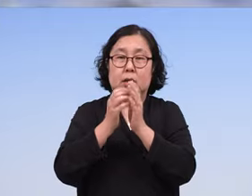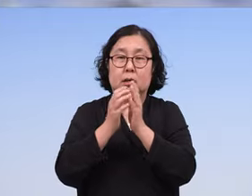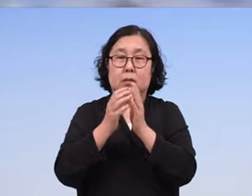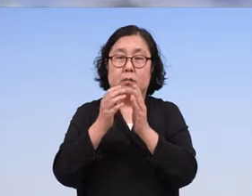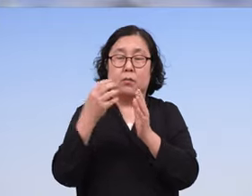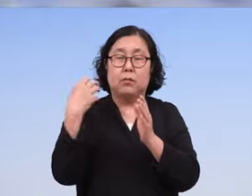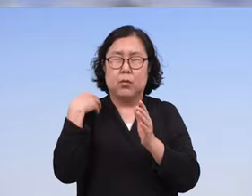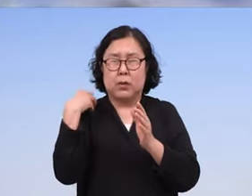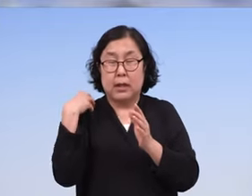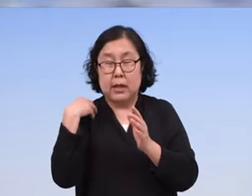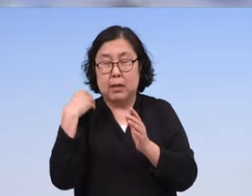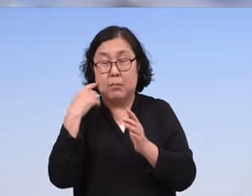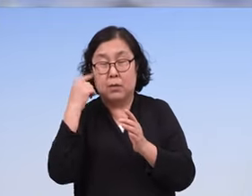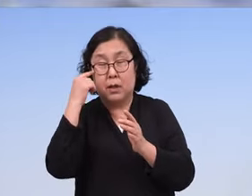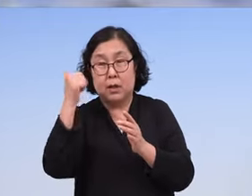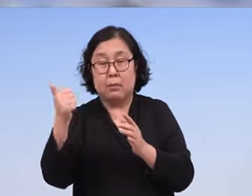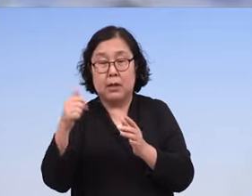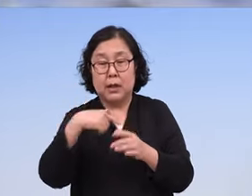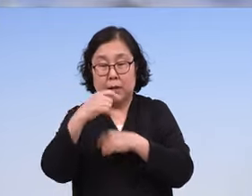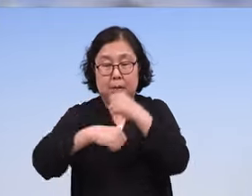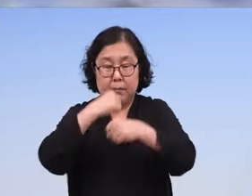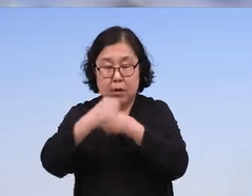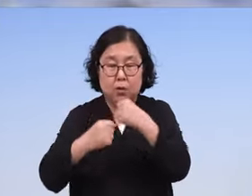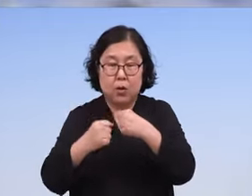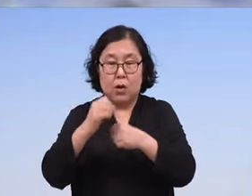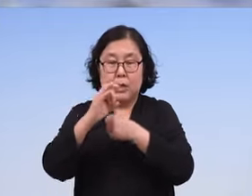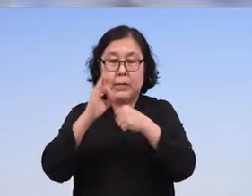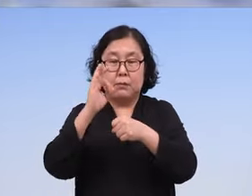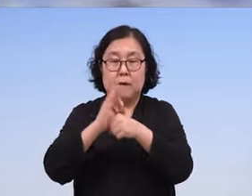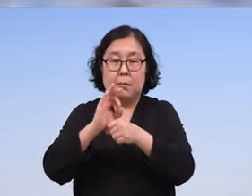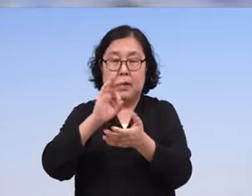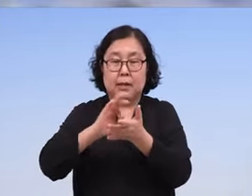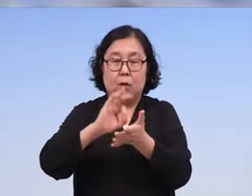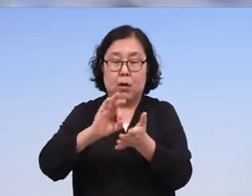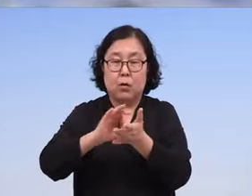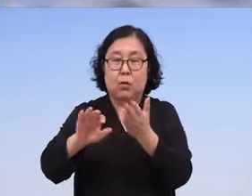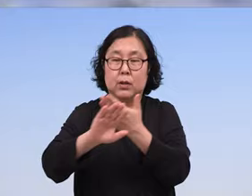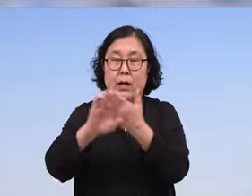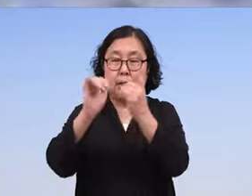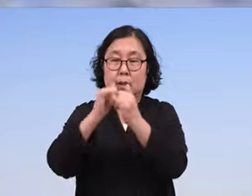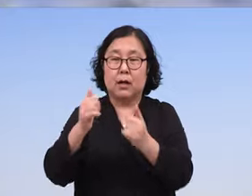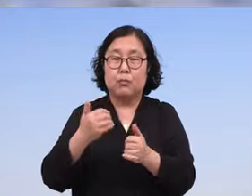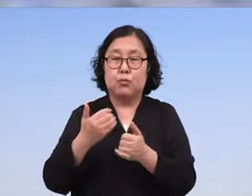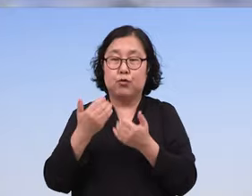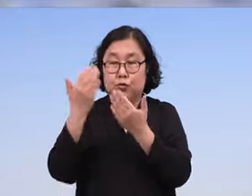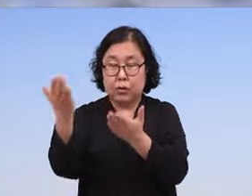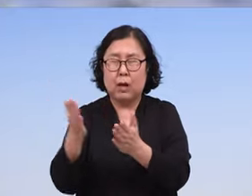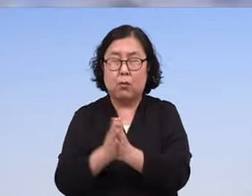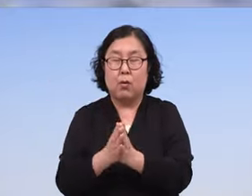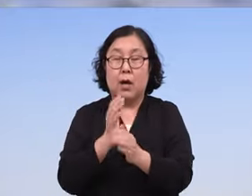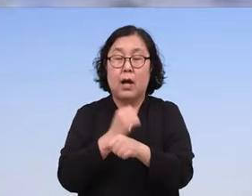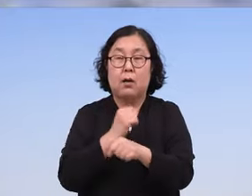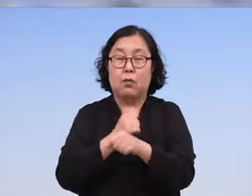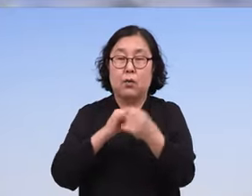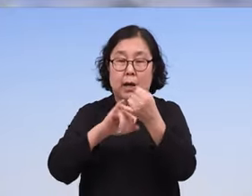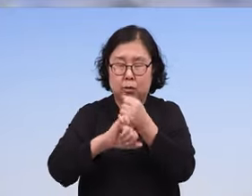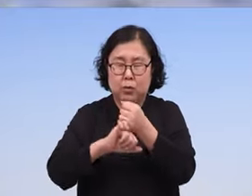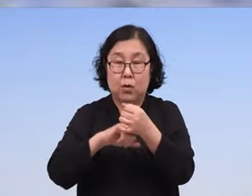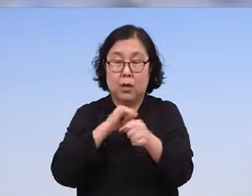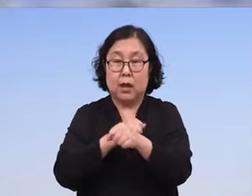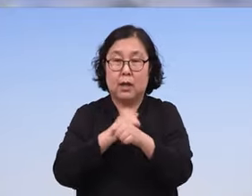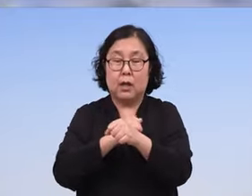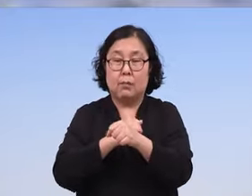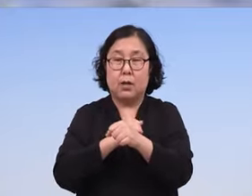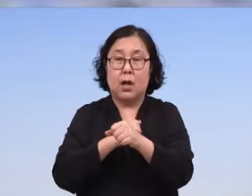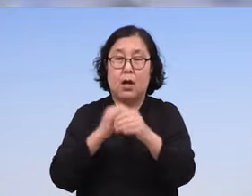드림센터인데 담임 목사가 지 마음대로 10년만 쓰고 이거 뭐 누구 주겠다고 이런 식으로 공약을 해버렸으니까